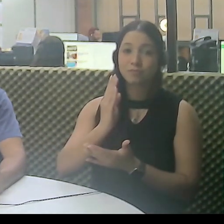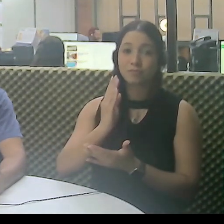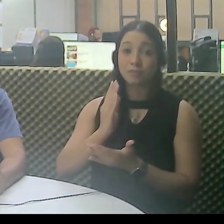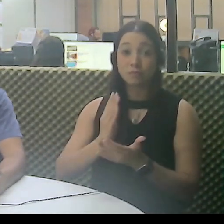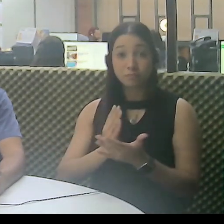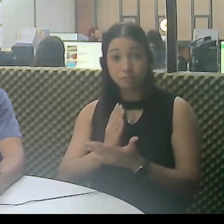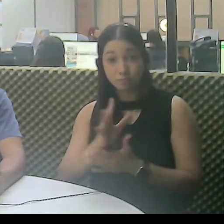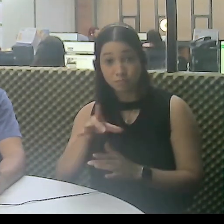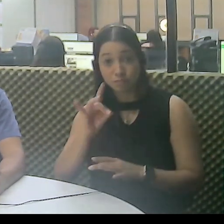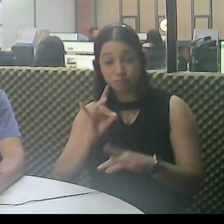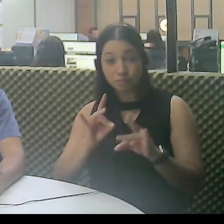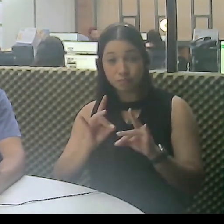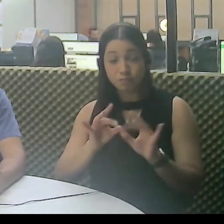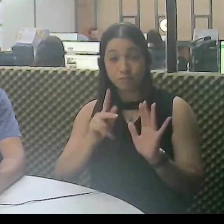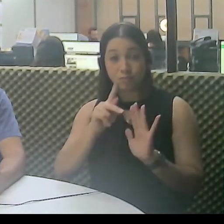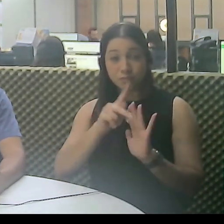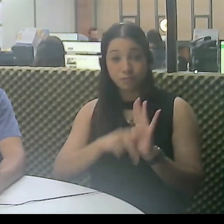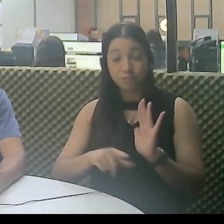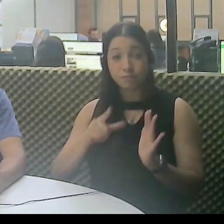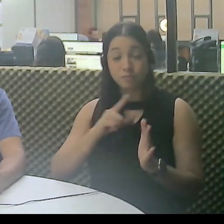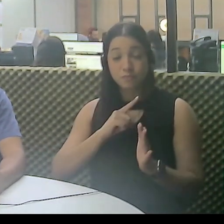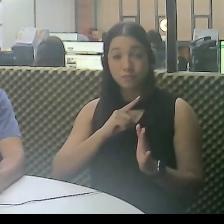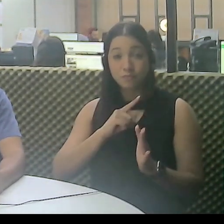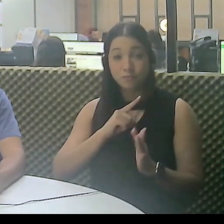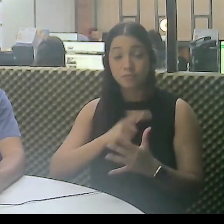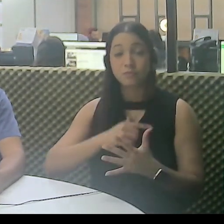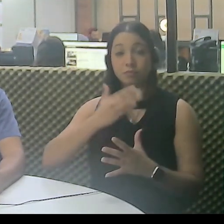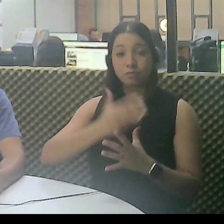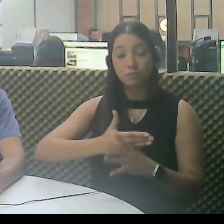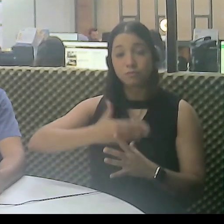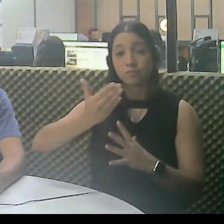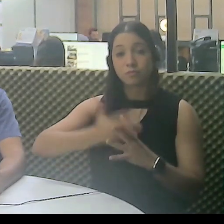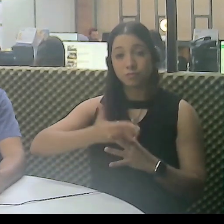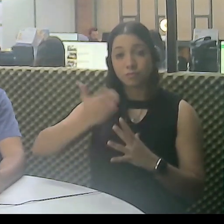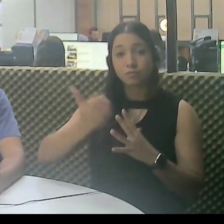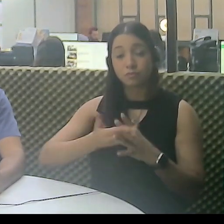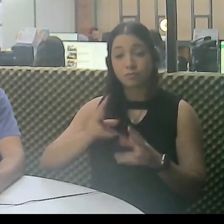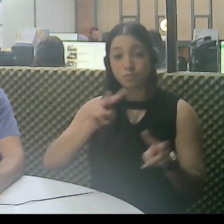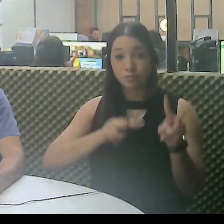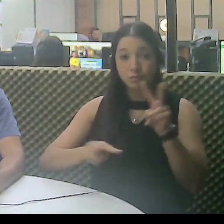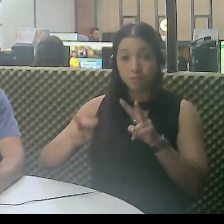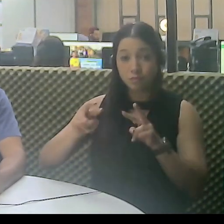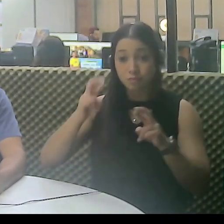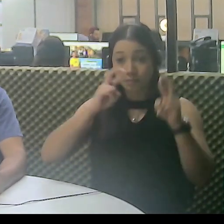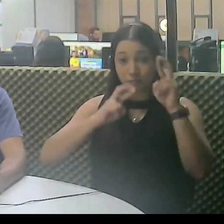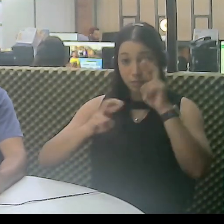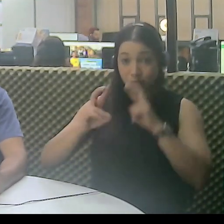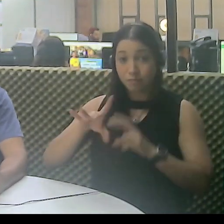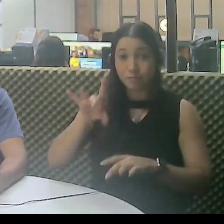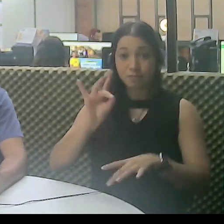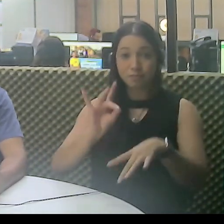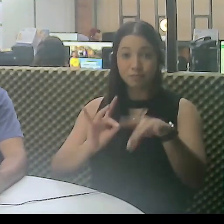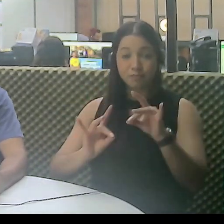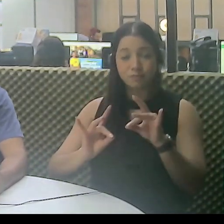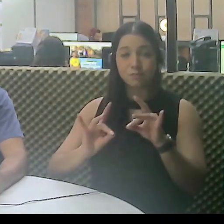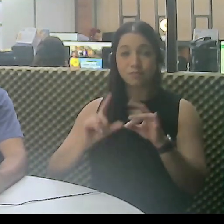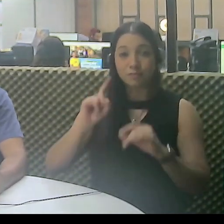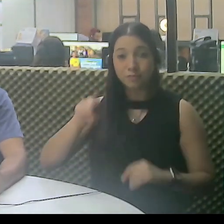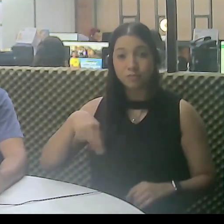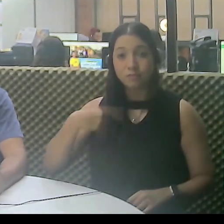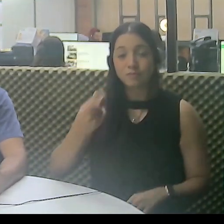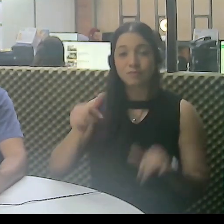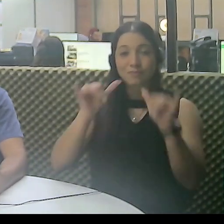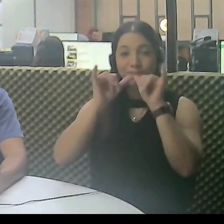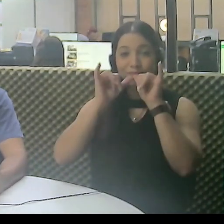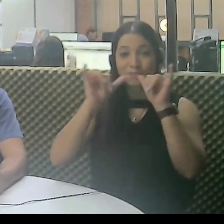aprovado e selecionado, o projeto precisa passar pelas etapas de pré-análise, avaliação e seleção. Após a divulgação